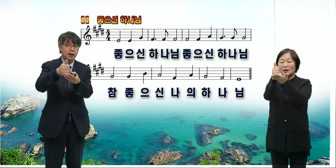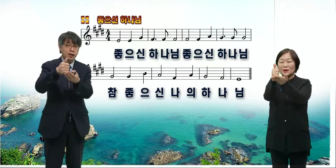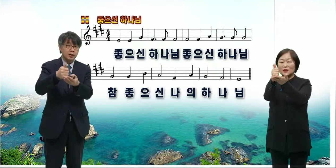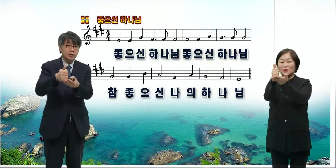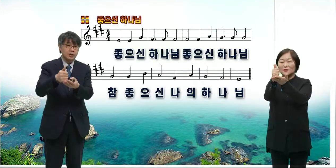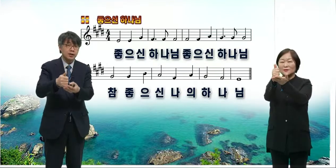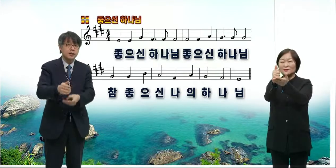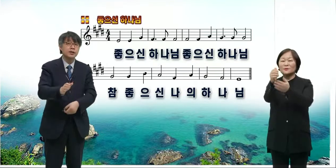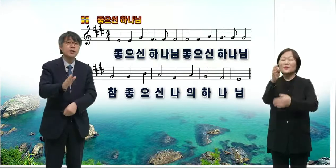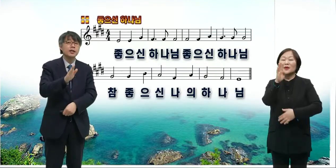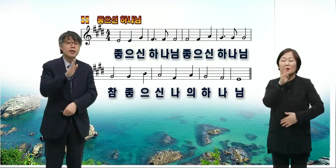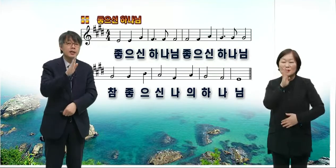하나님,